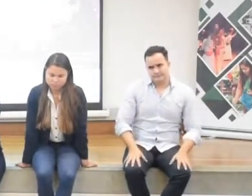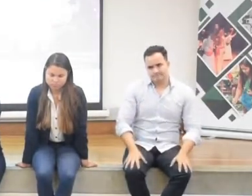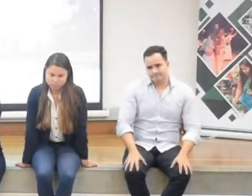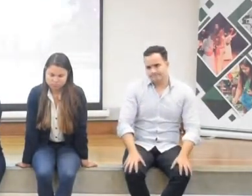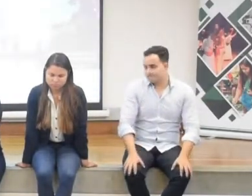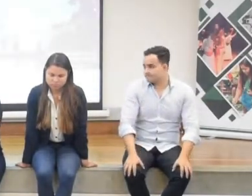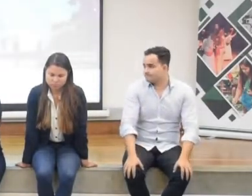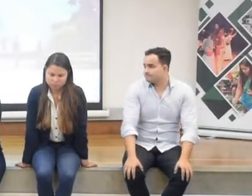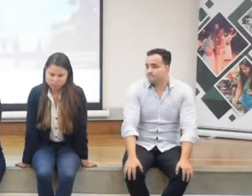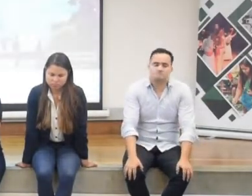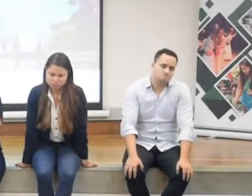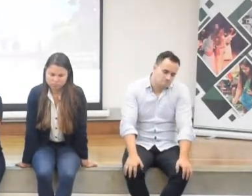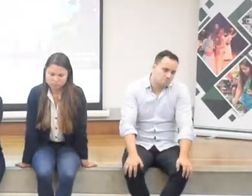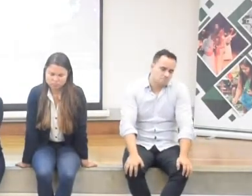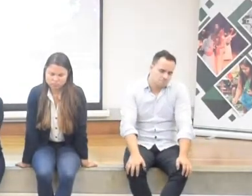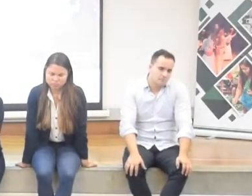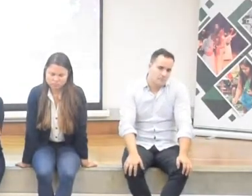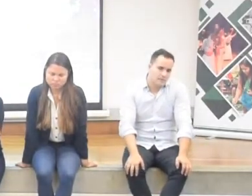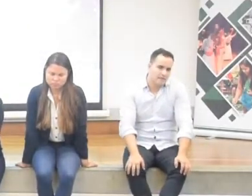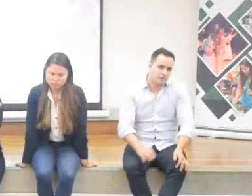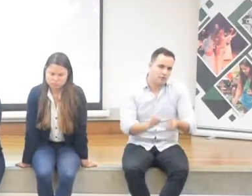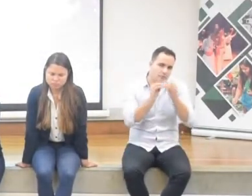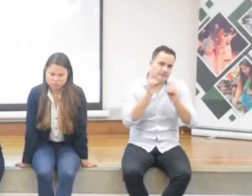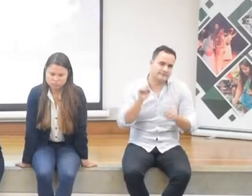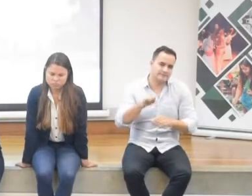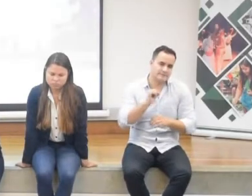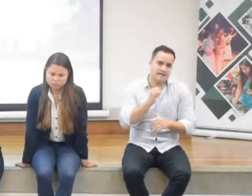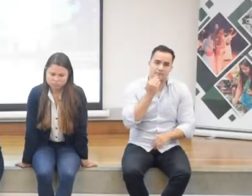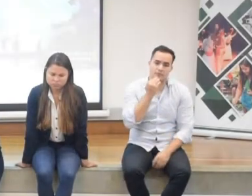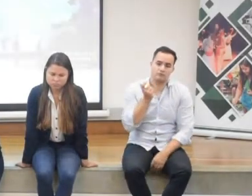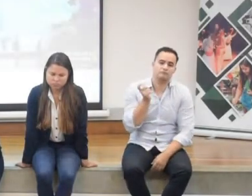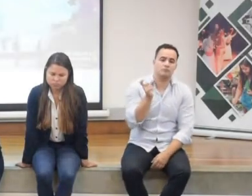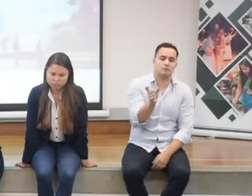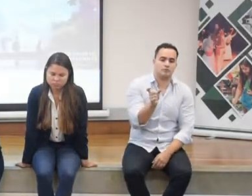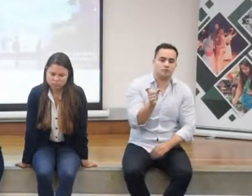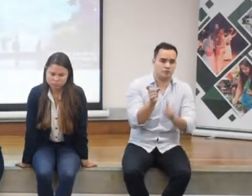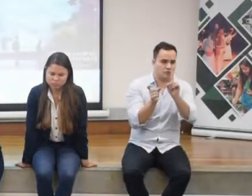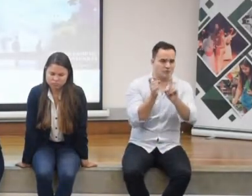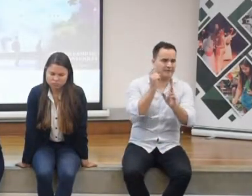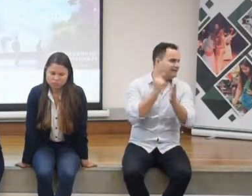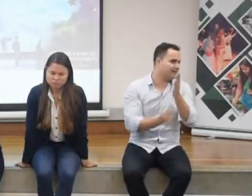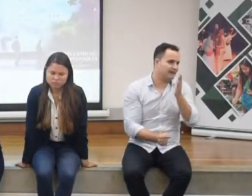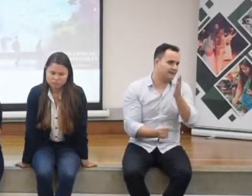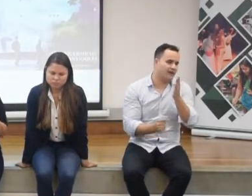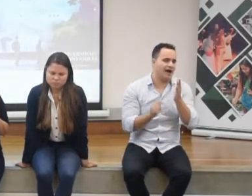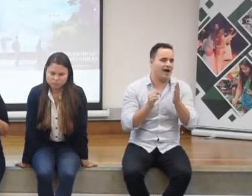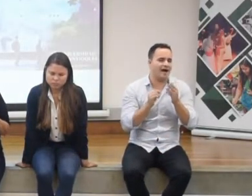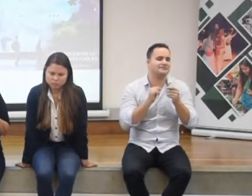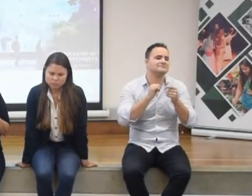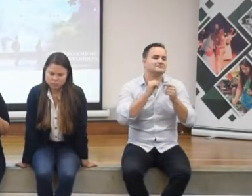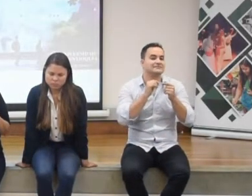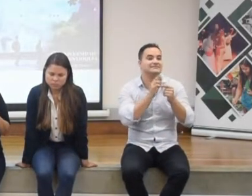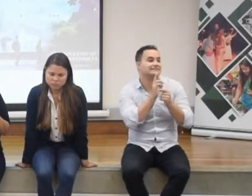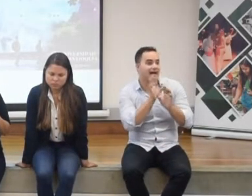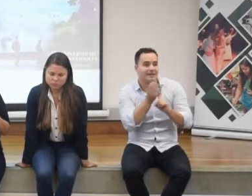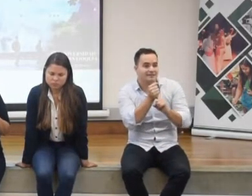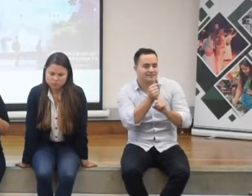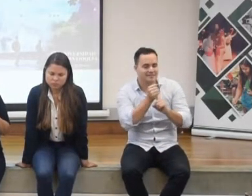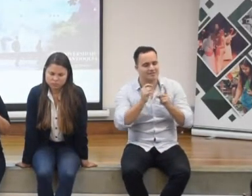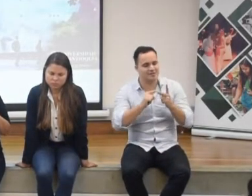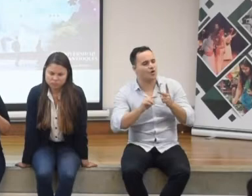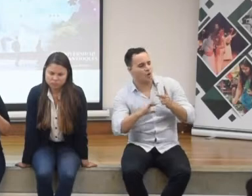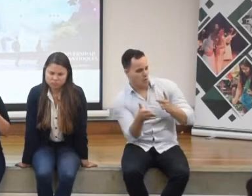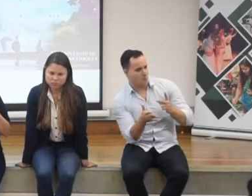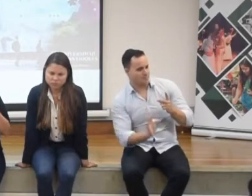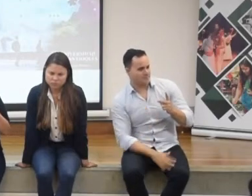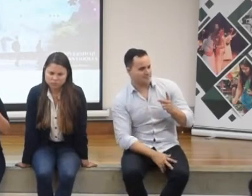modalidad. O sea, si definimos el qué, podemos proponer el cómo. Porque, por ejemplo, esa es una primera